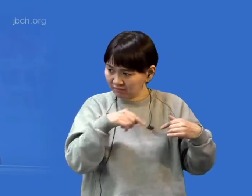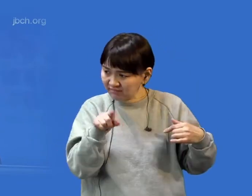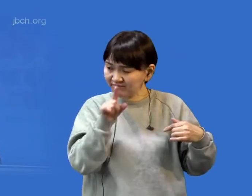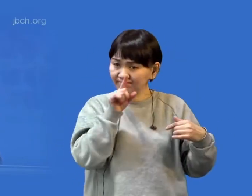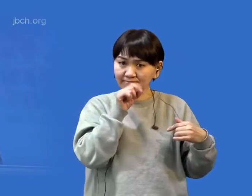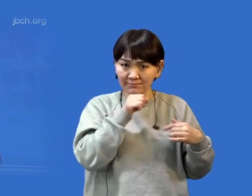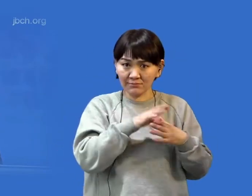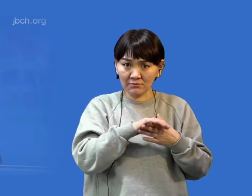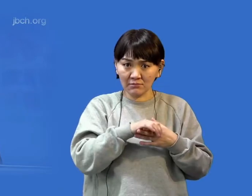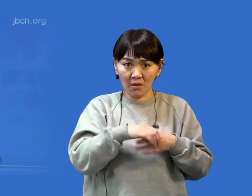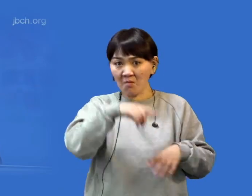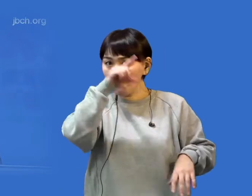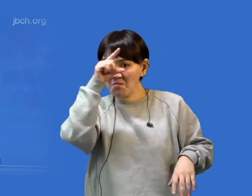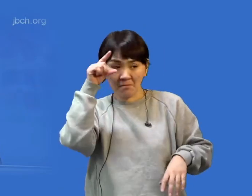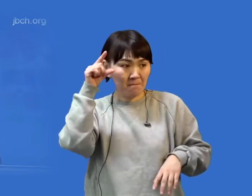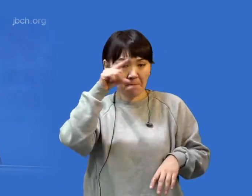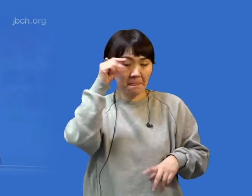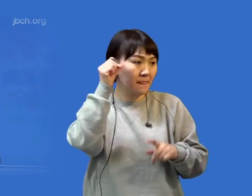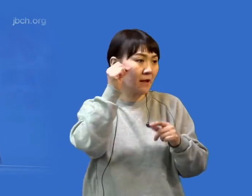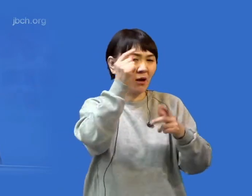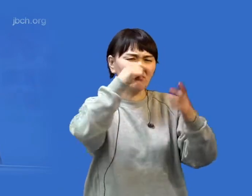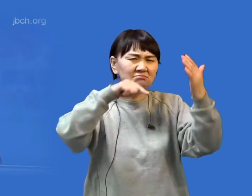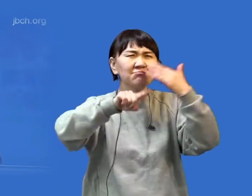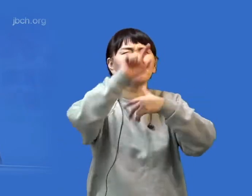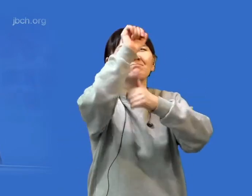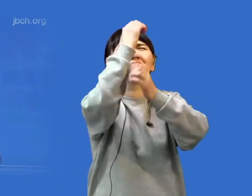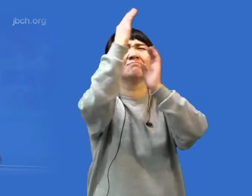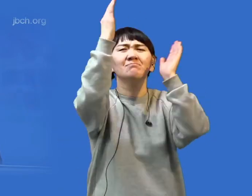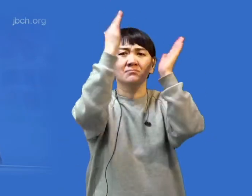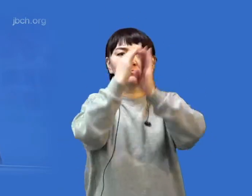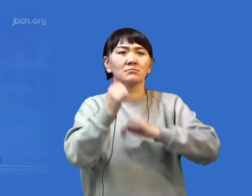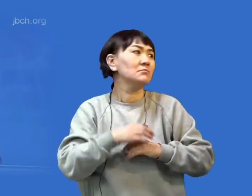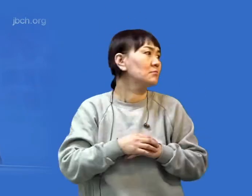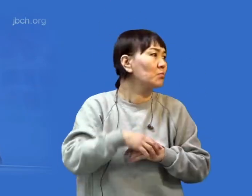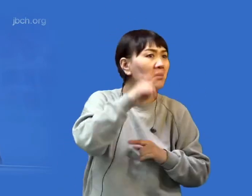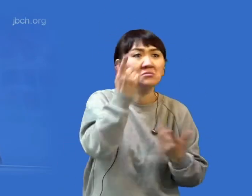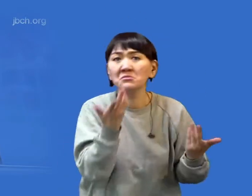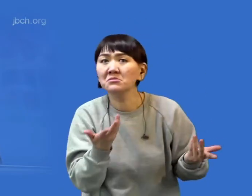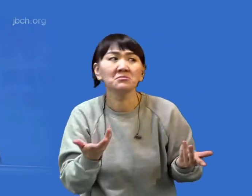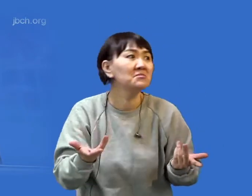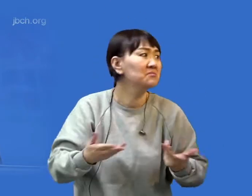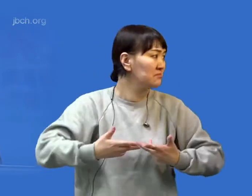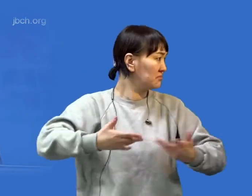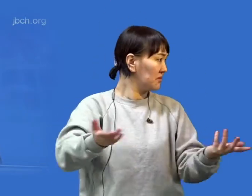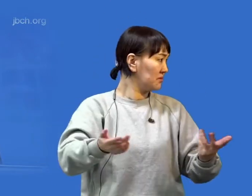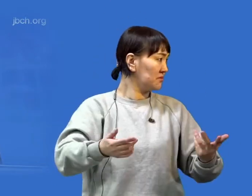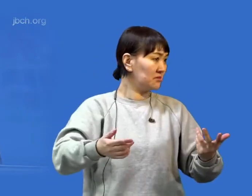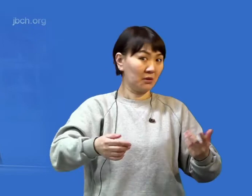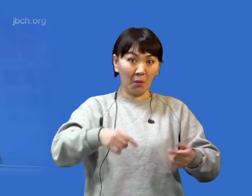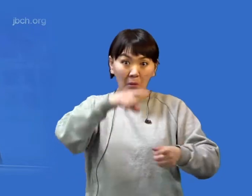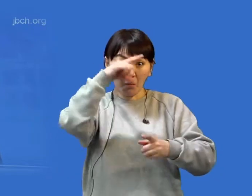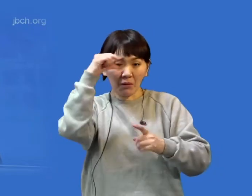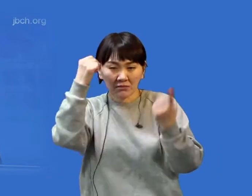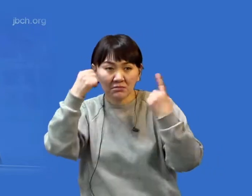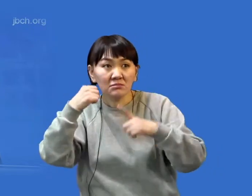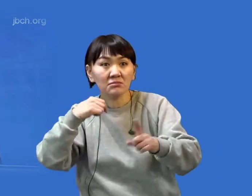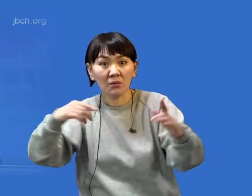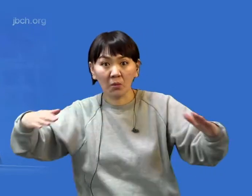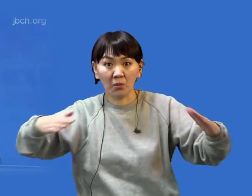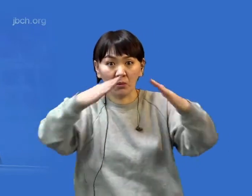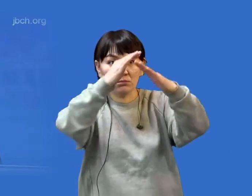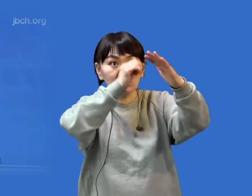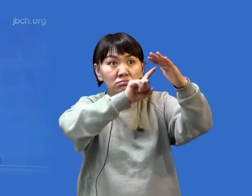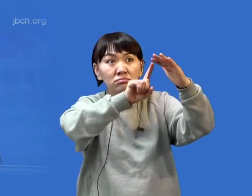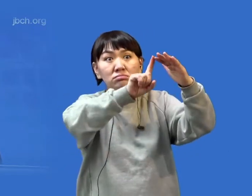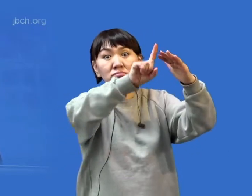дахиад Мойсе байхгүй нэг төр харагдхаа ойлгонгууд л бурхан жигсэн тэрийг дагаад байхгүй болчихсон юм уу? Зүгээр л доор нь